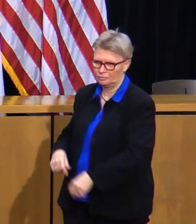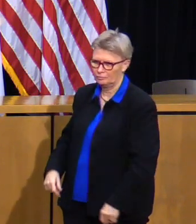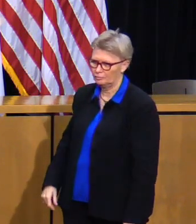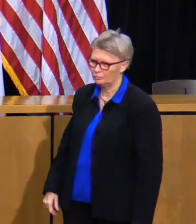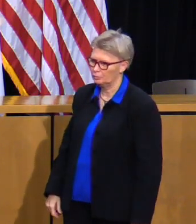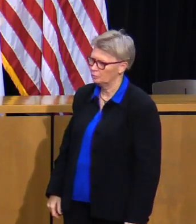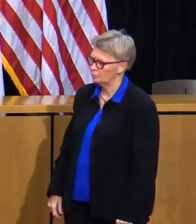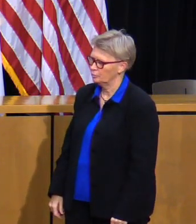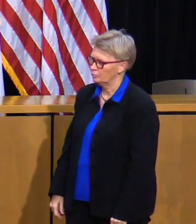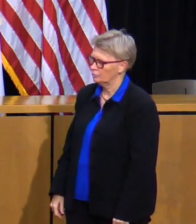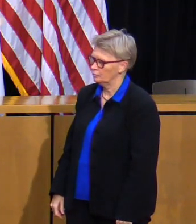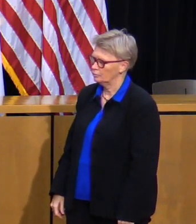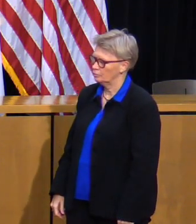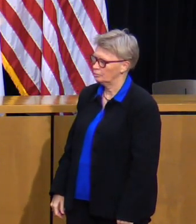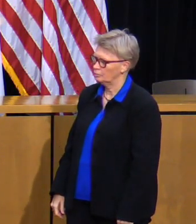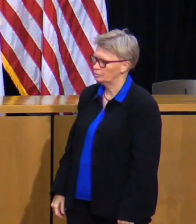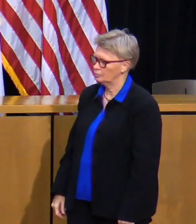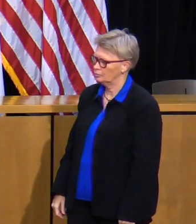te gustaría dejar